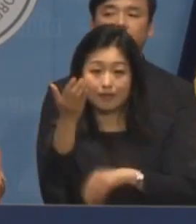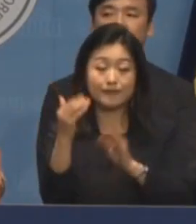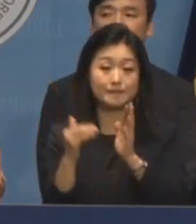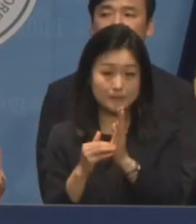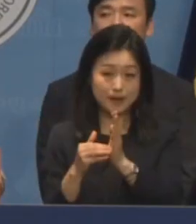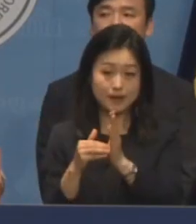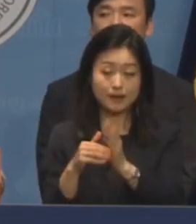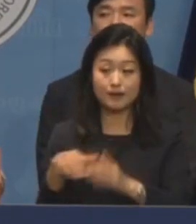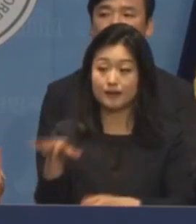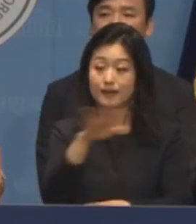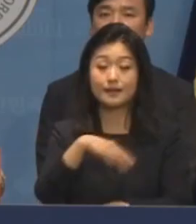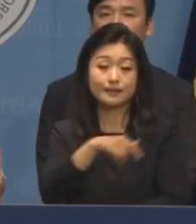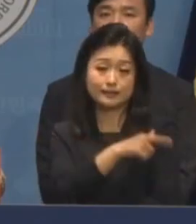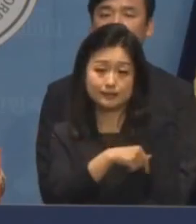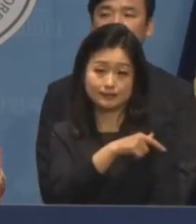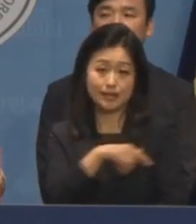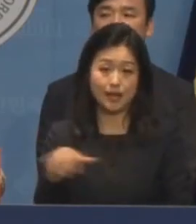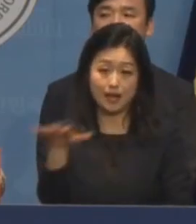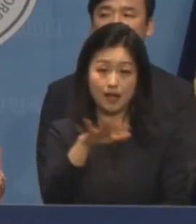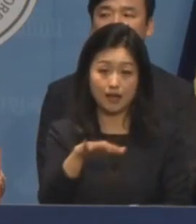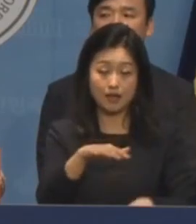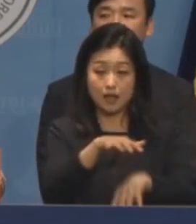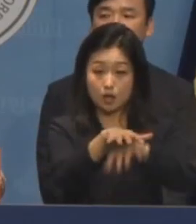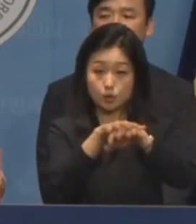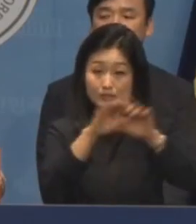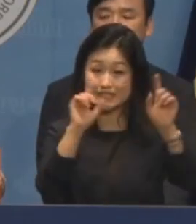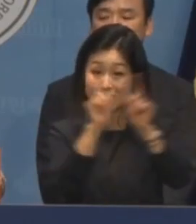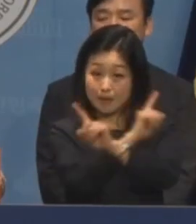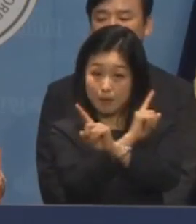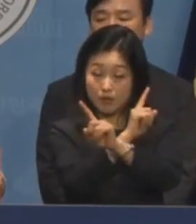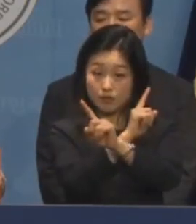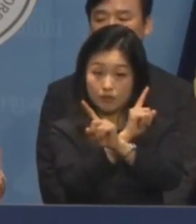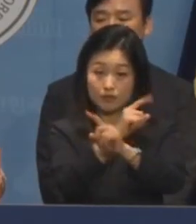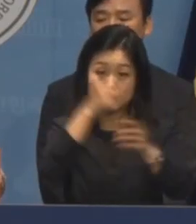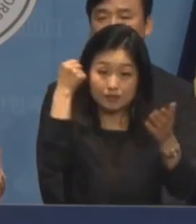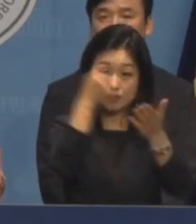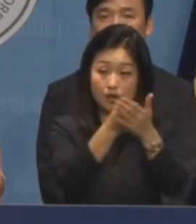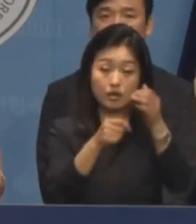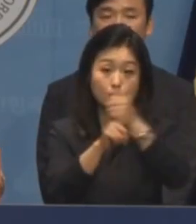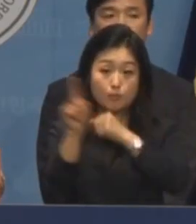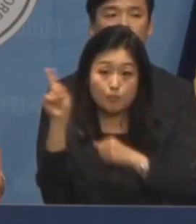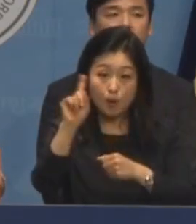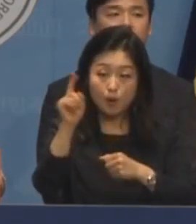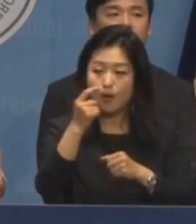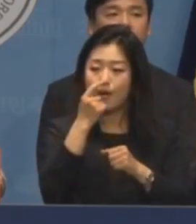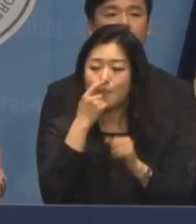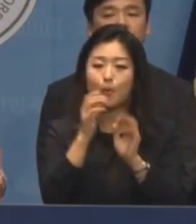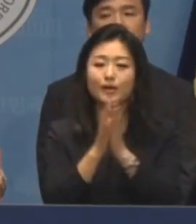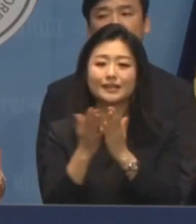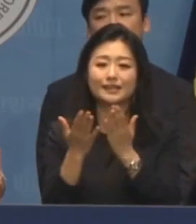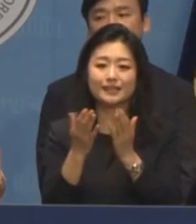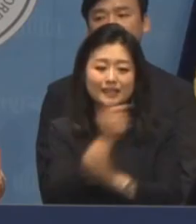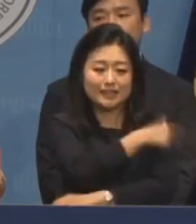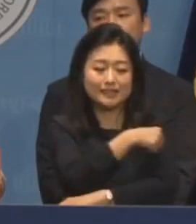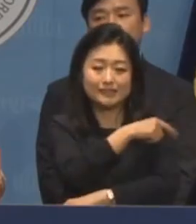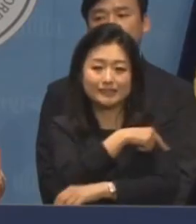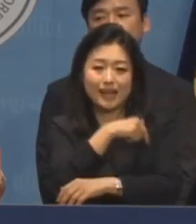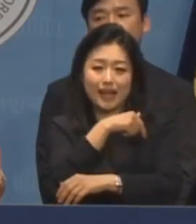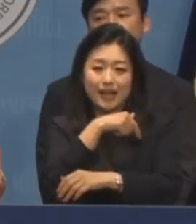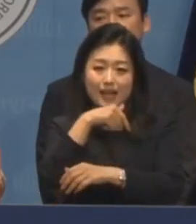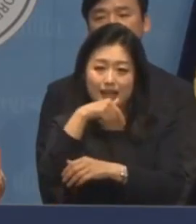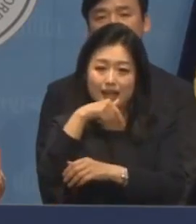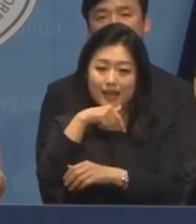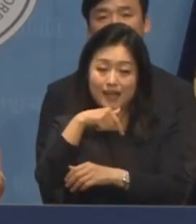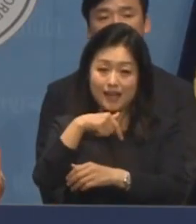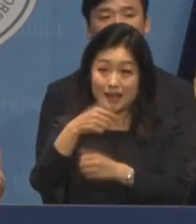그 사람들이 그렇게 조직 개편안을 강행해서 처리를 한 것은 결국 자기들을 KBS에 내리꽂은